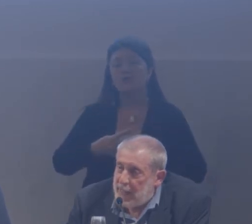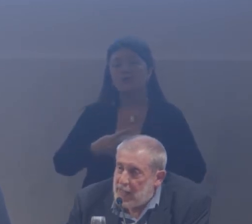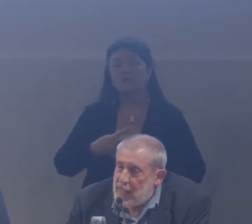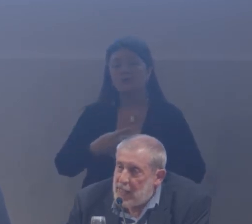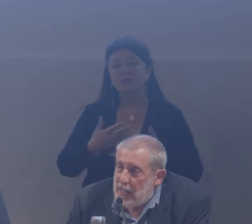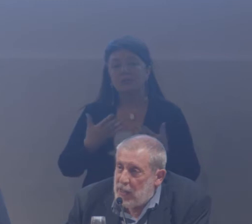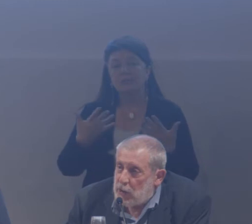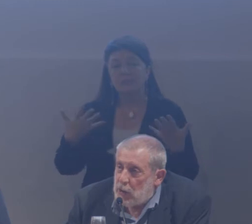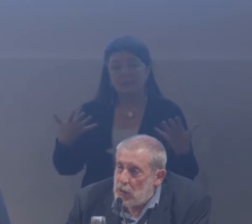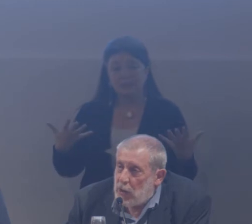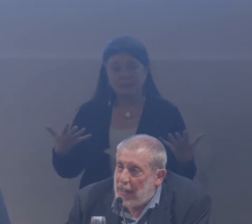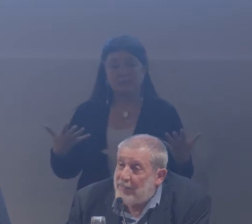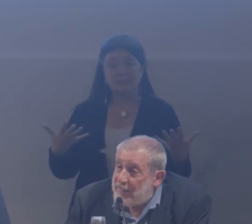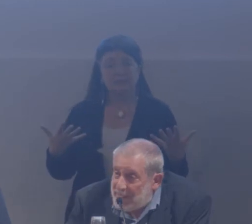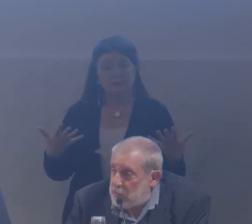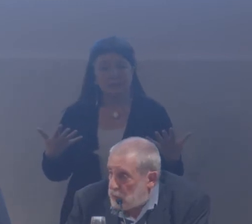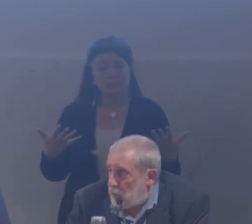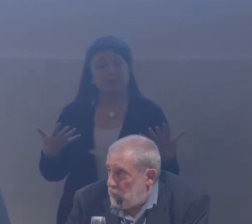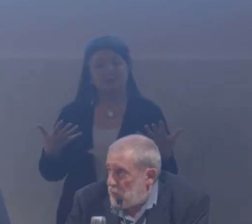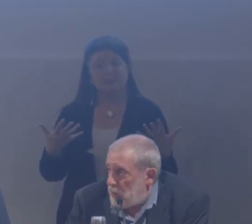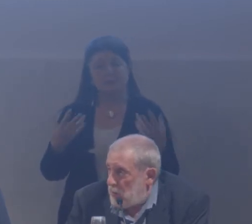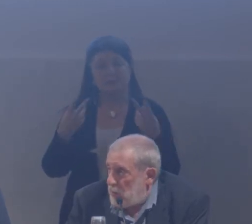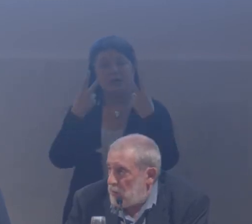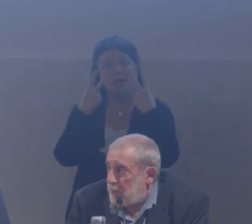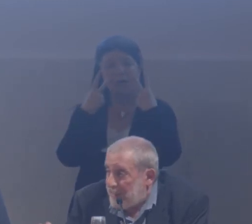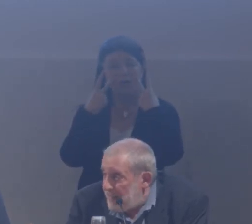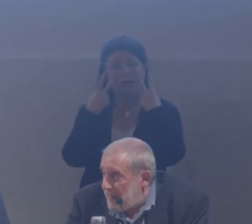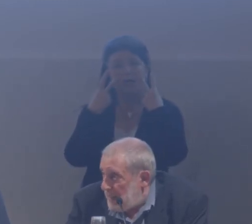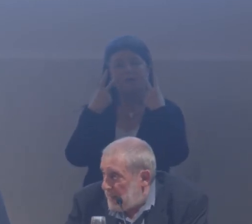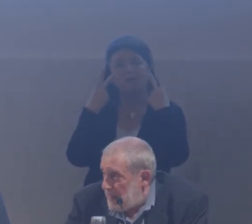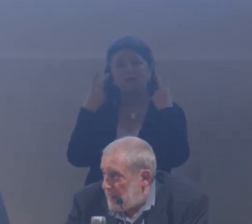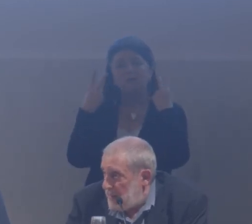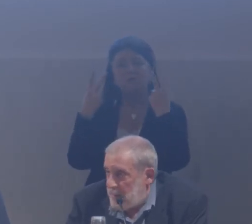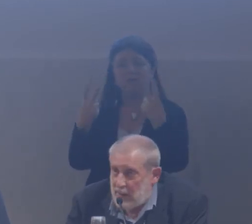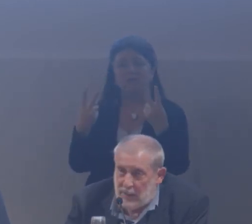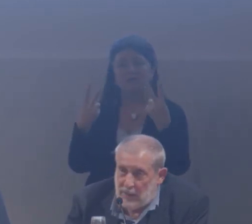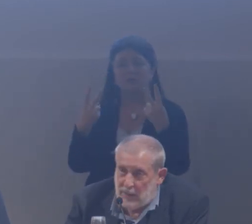che ha visto sparire